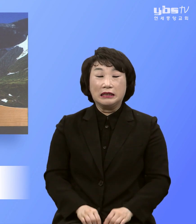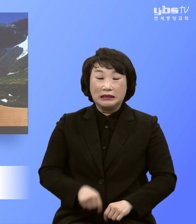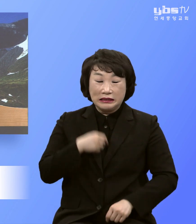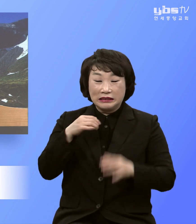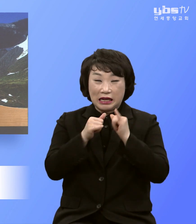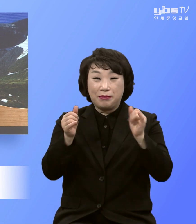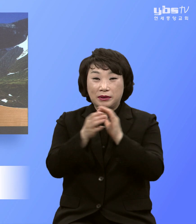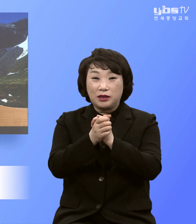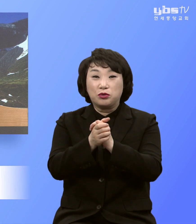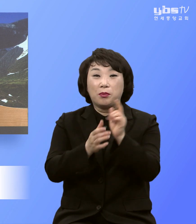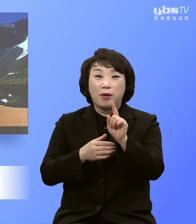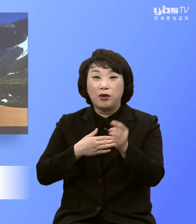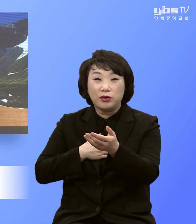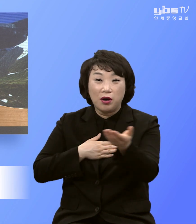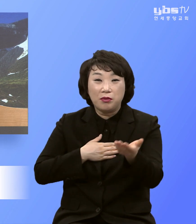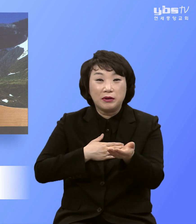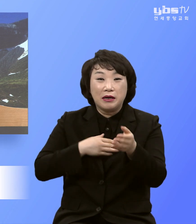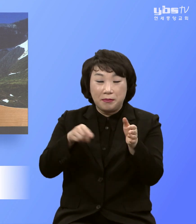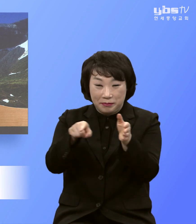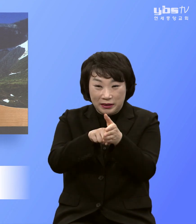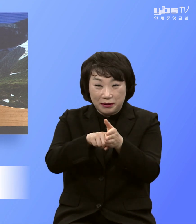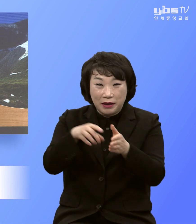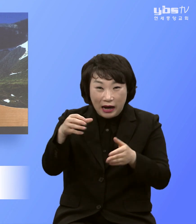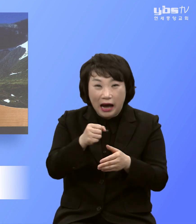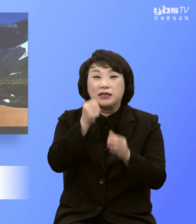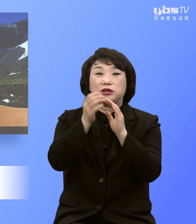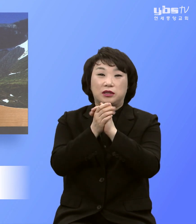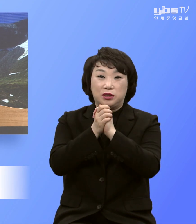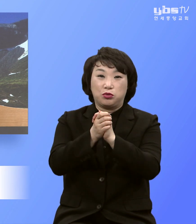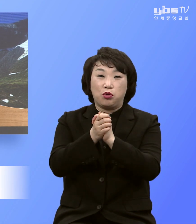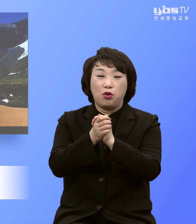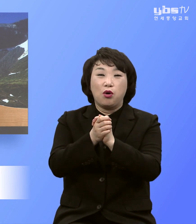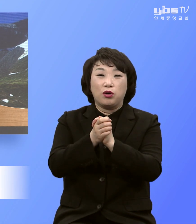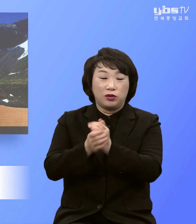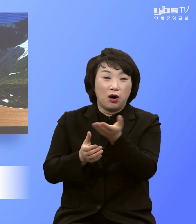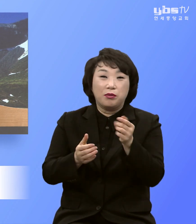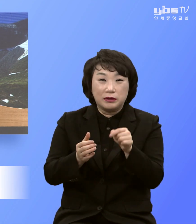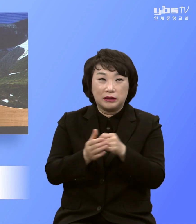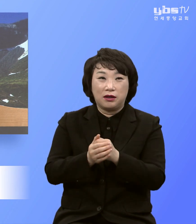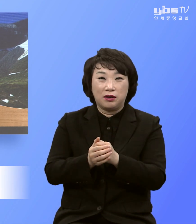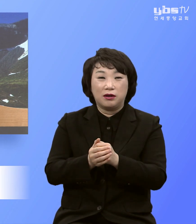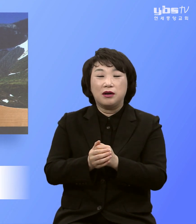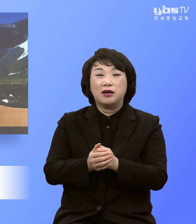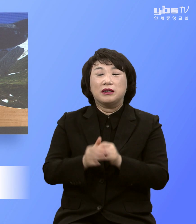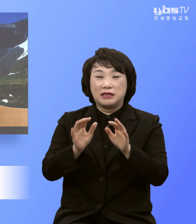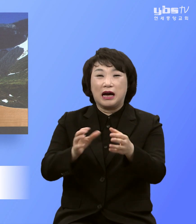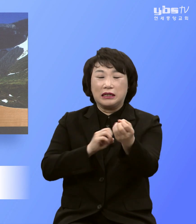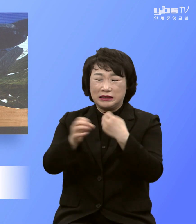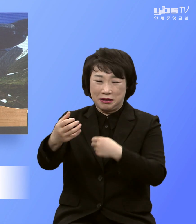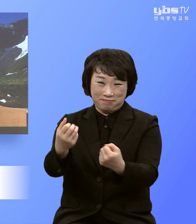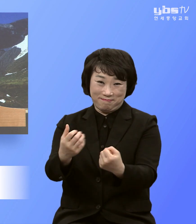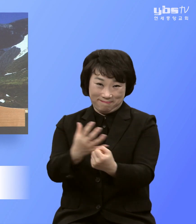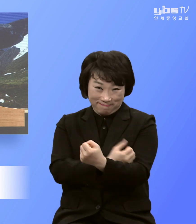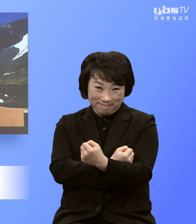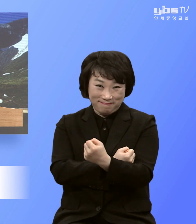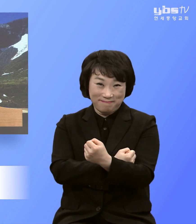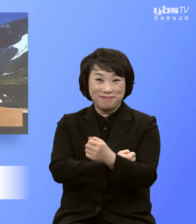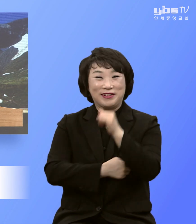의인의 간구가 뭡니까? 믿음으로 하는 기도가 흠이 없는 기도, 역사감이 크다 이